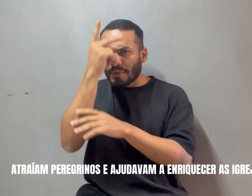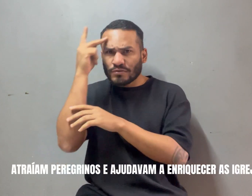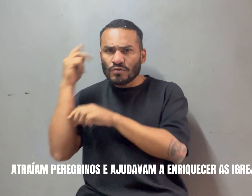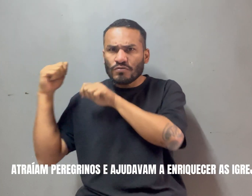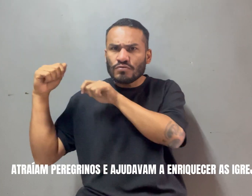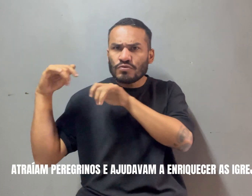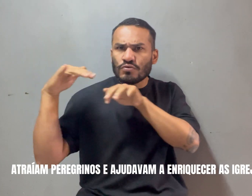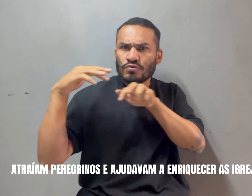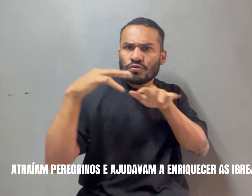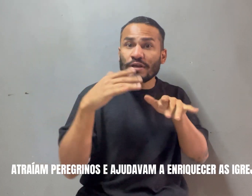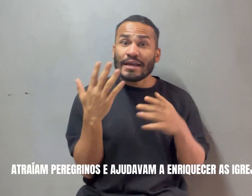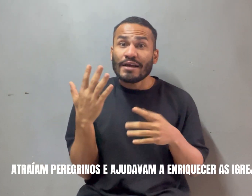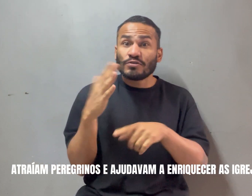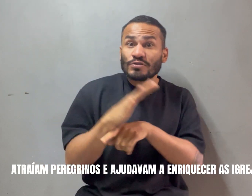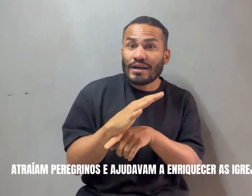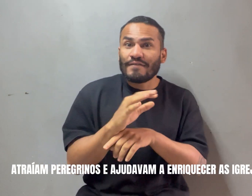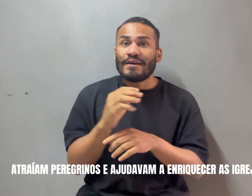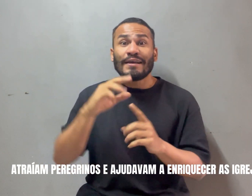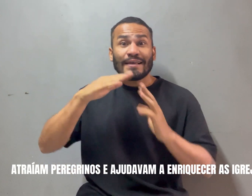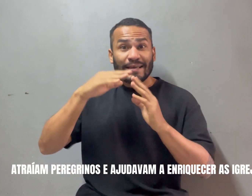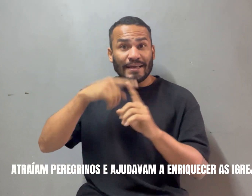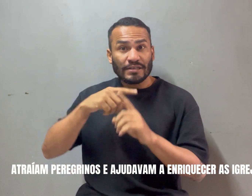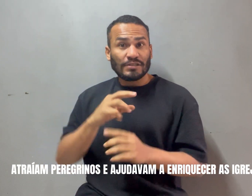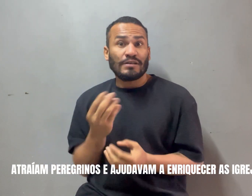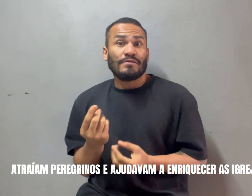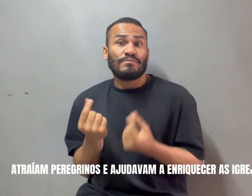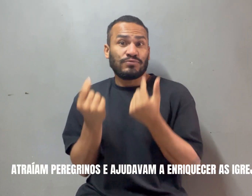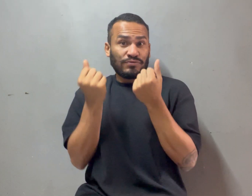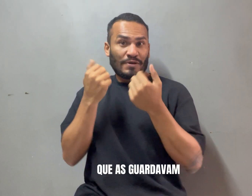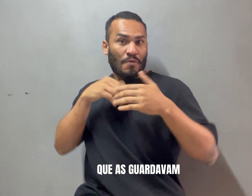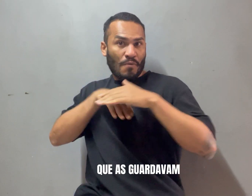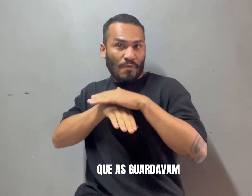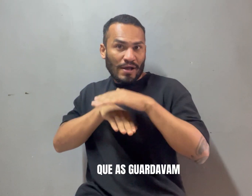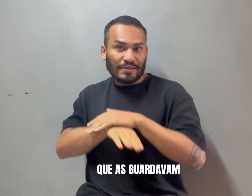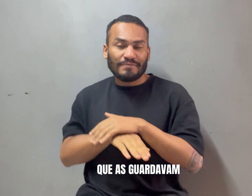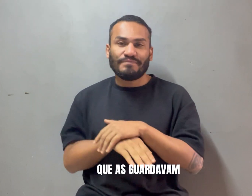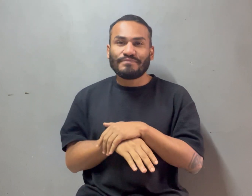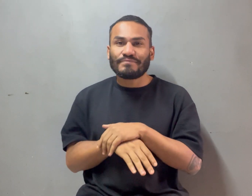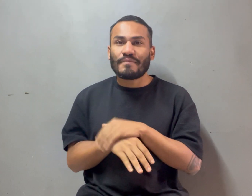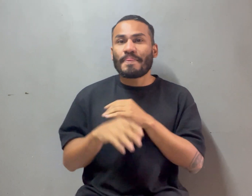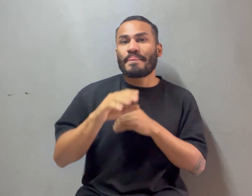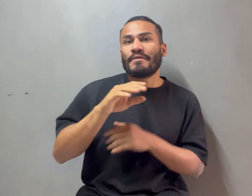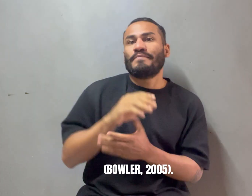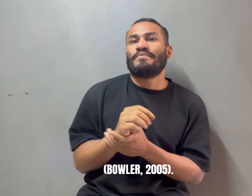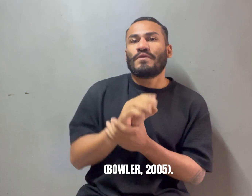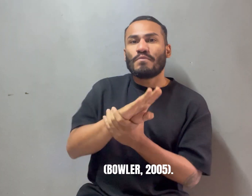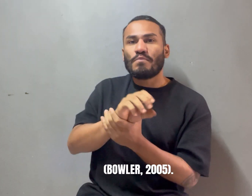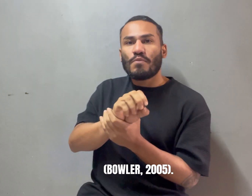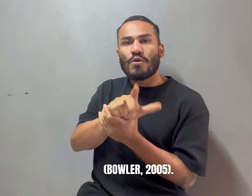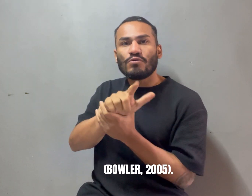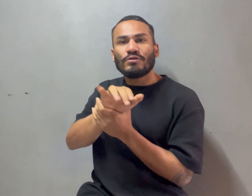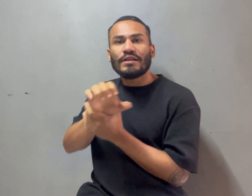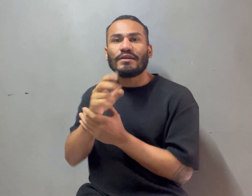atraíam peregrinos e ajudavam a enriquecer as igrejas que as guardavam. Bowler,